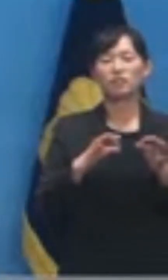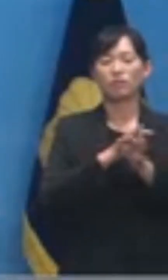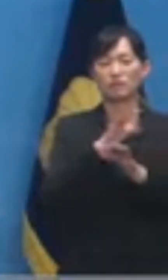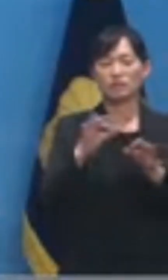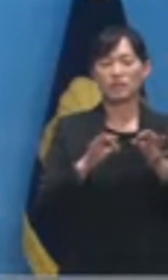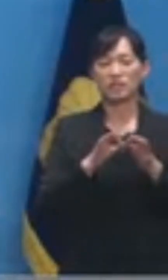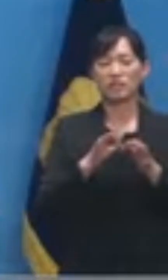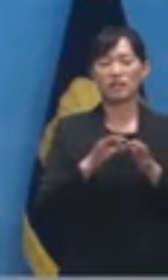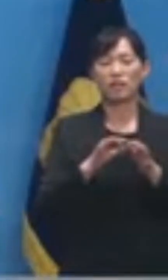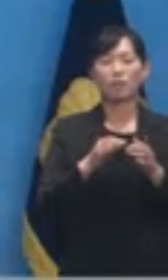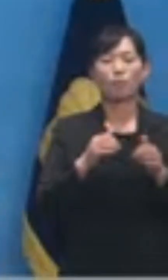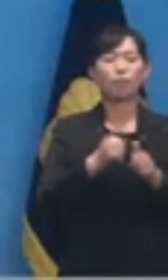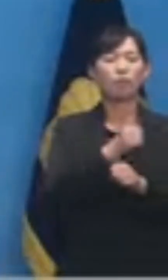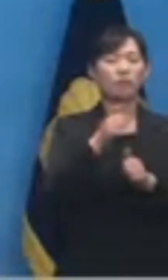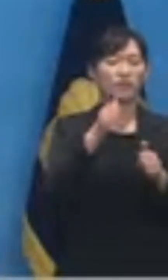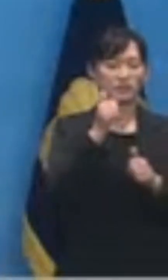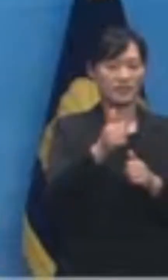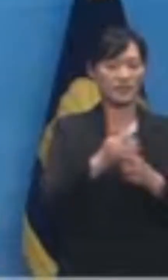말씀